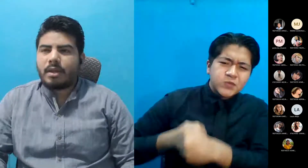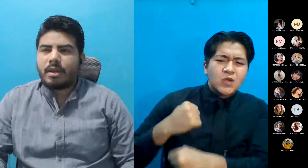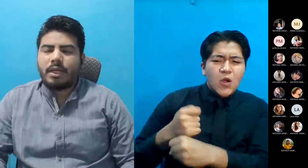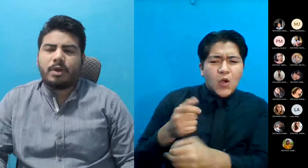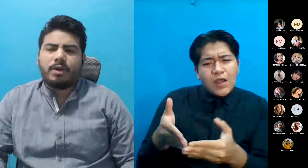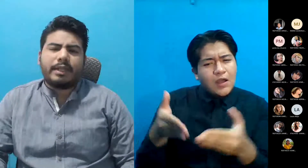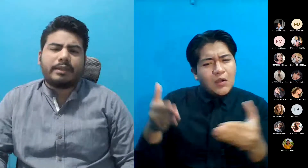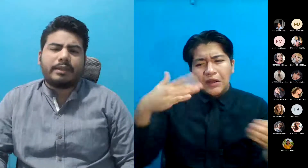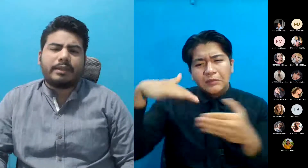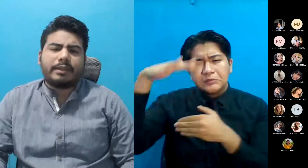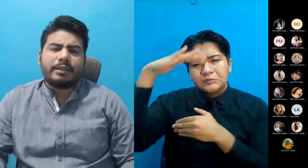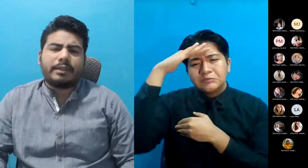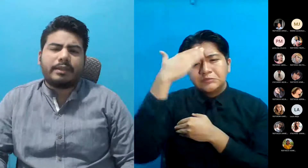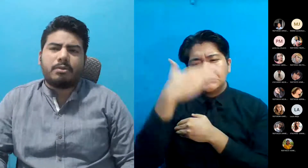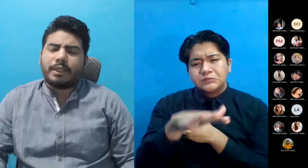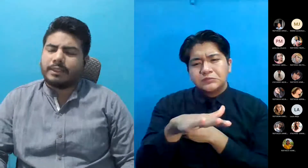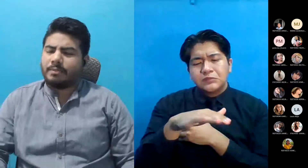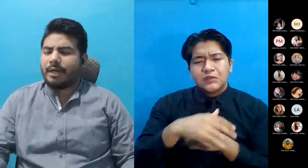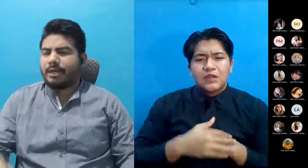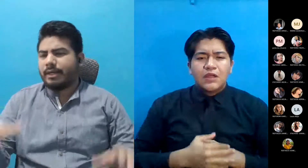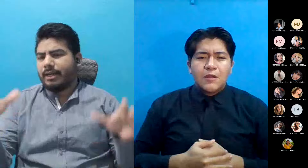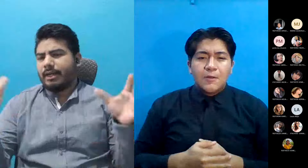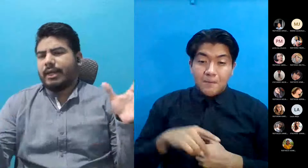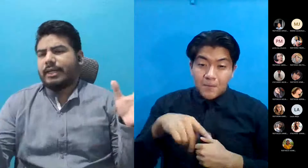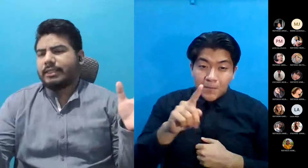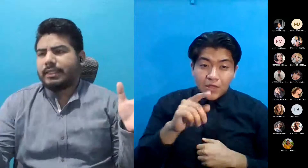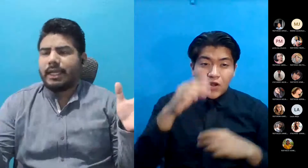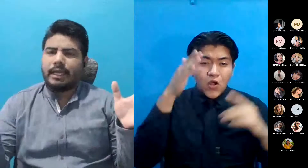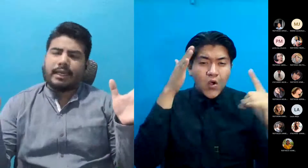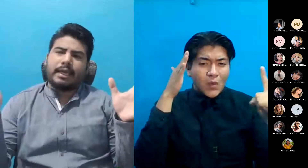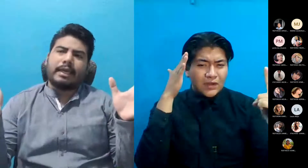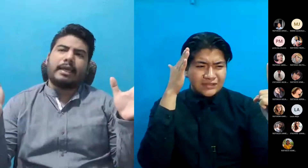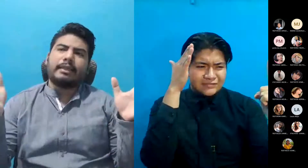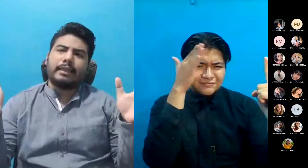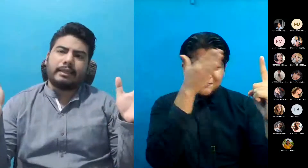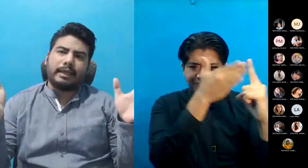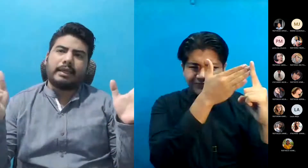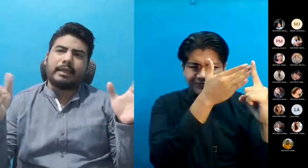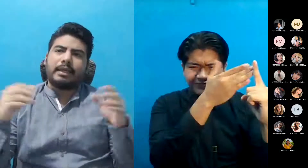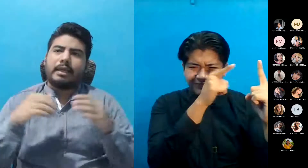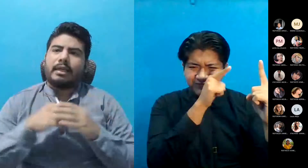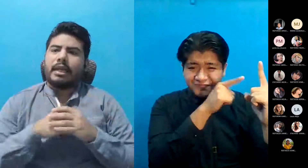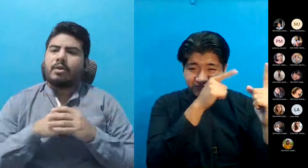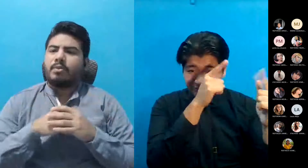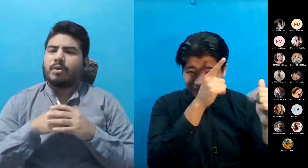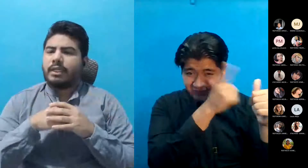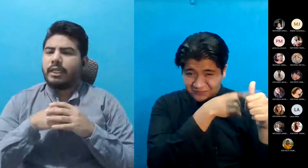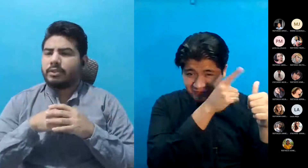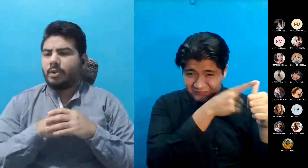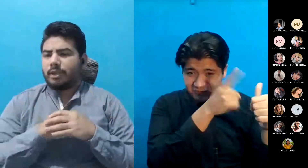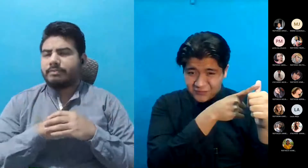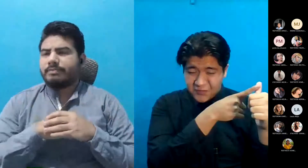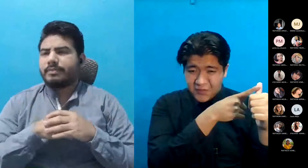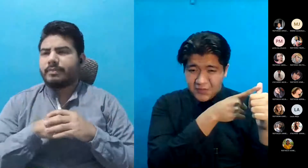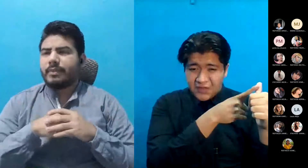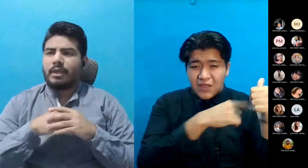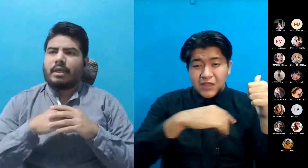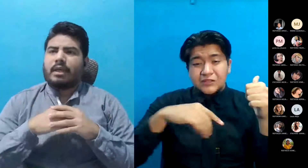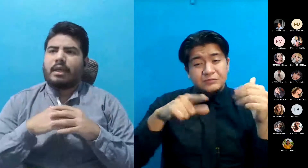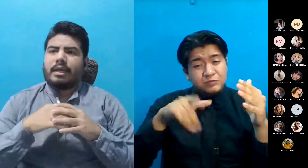¿no? Y bueno, entre ellos el objetivo principal es entender que la comunidad